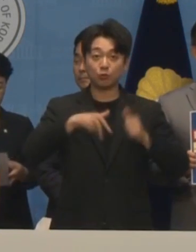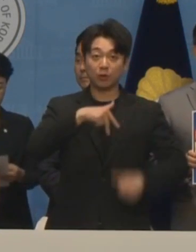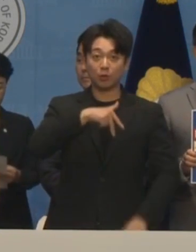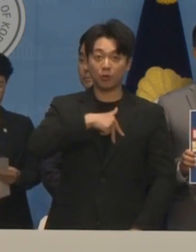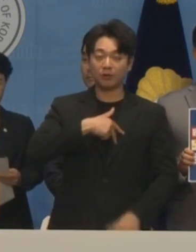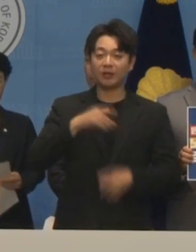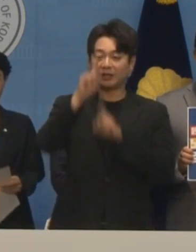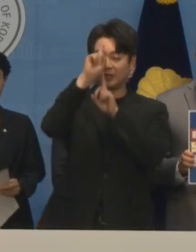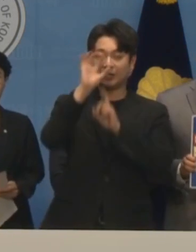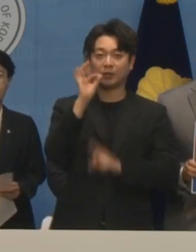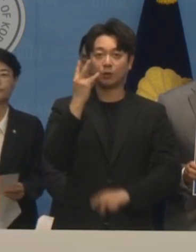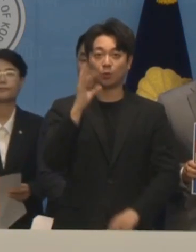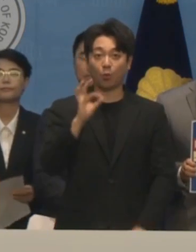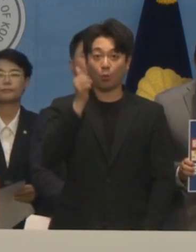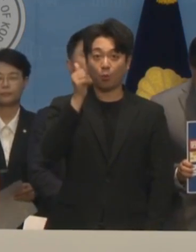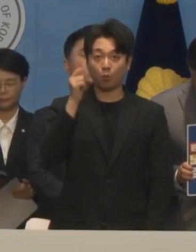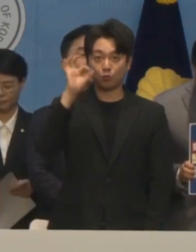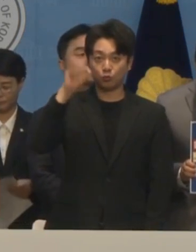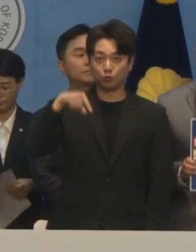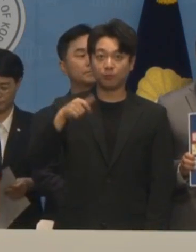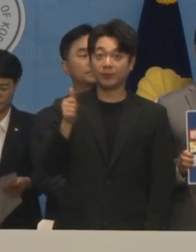이용호입니다.